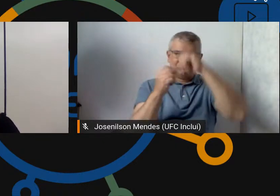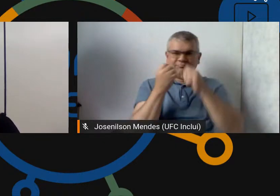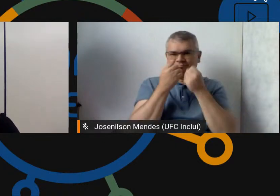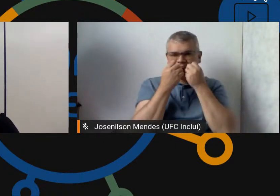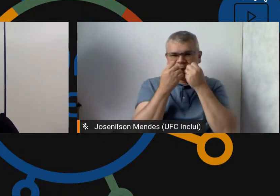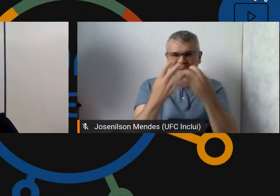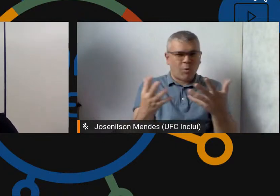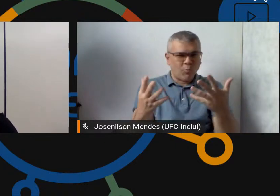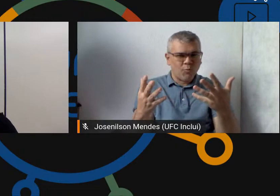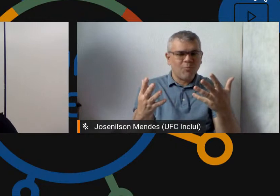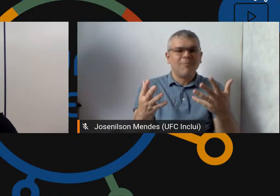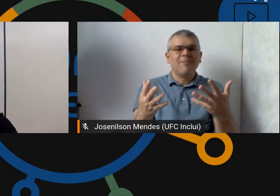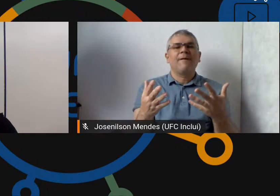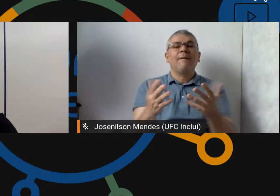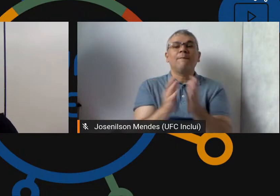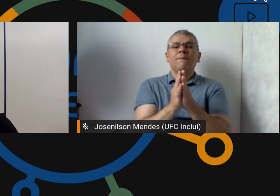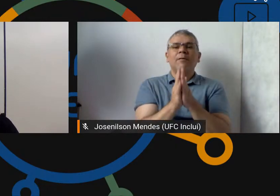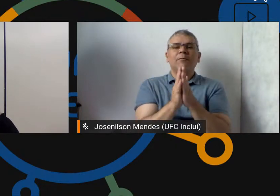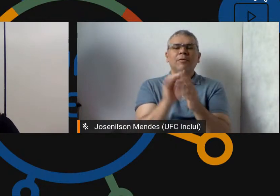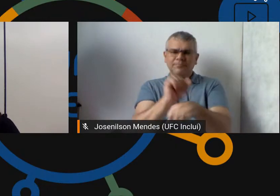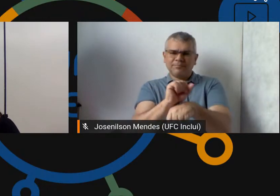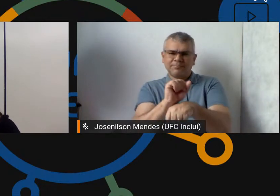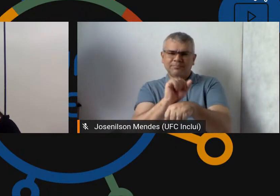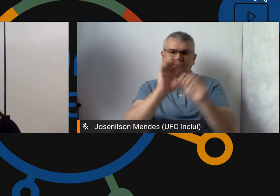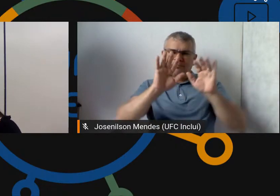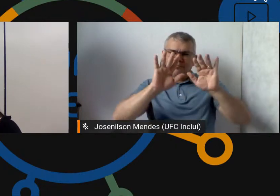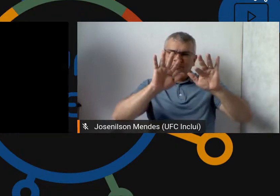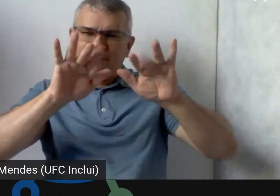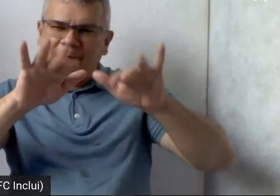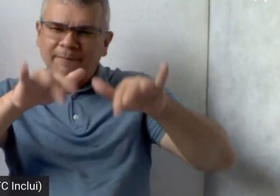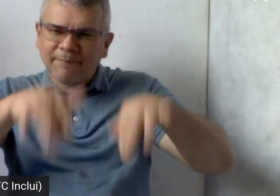passo a palavra para a nossa mediadora, Juliana Lima.